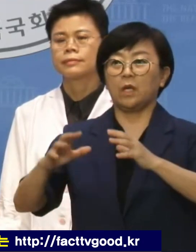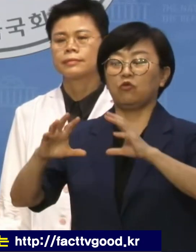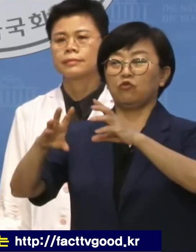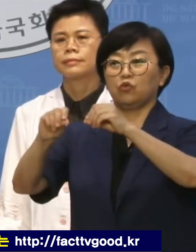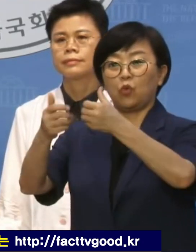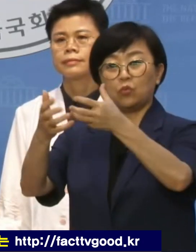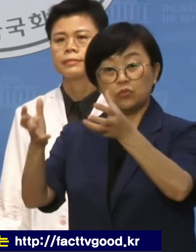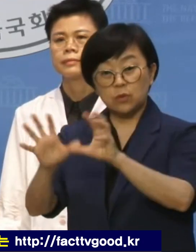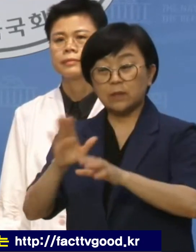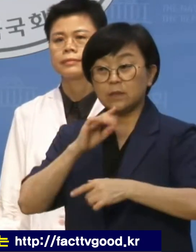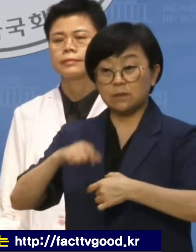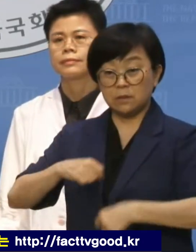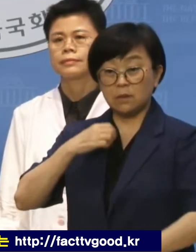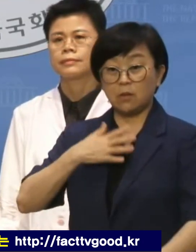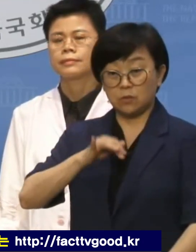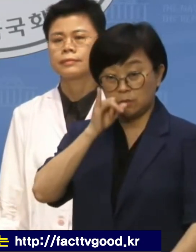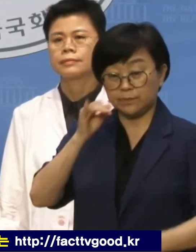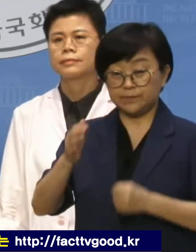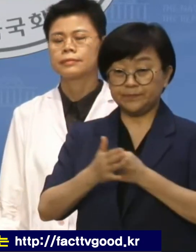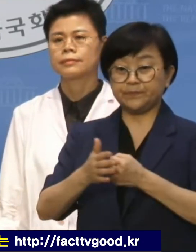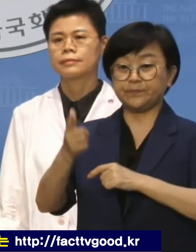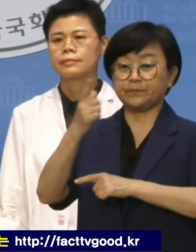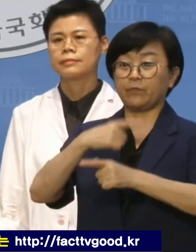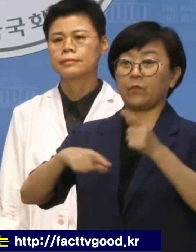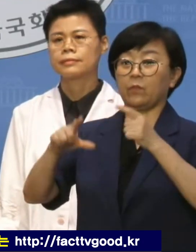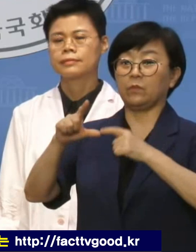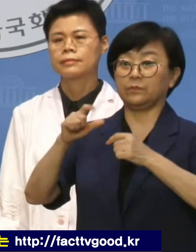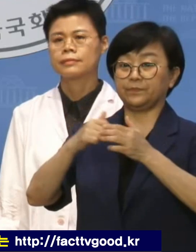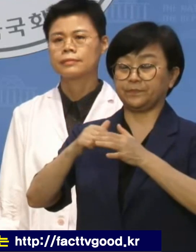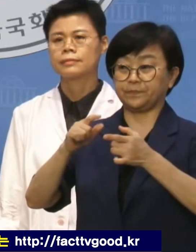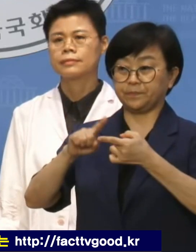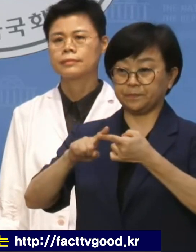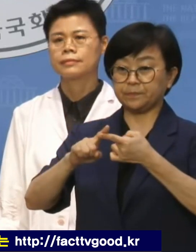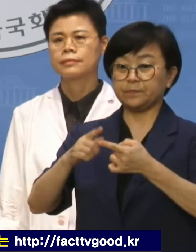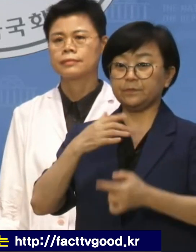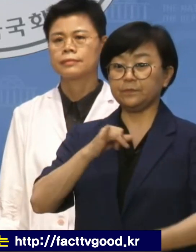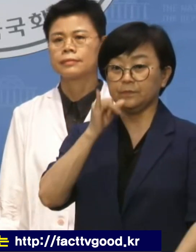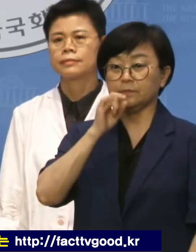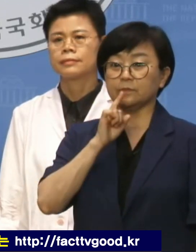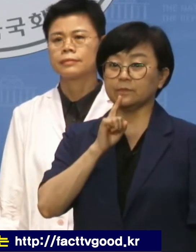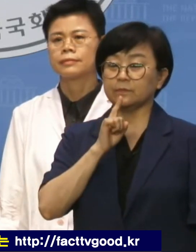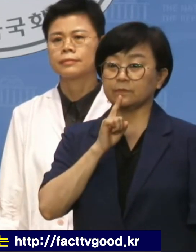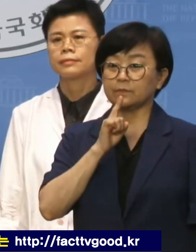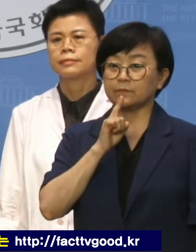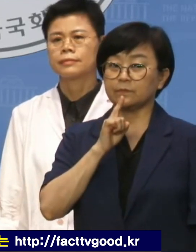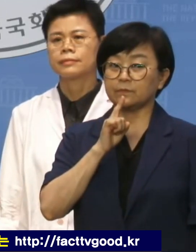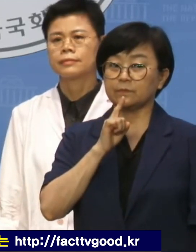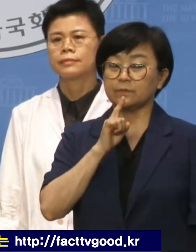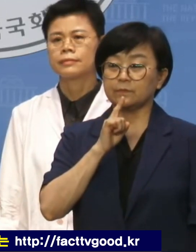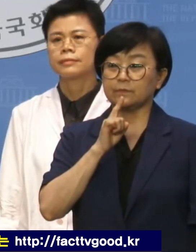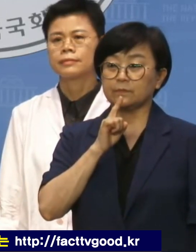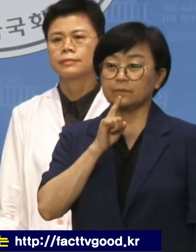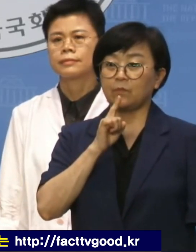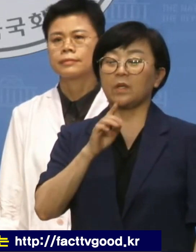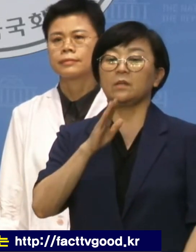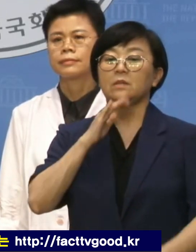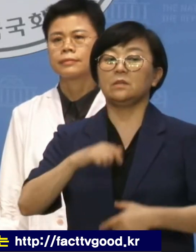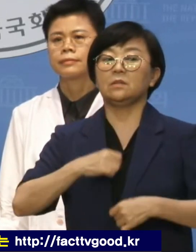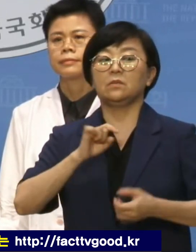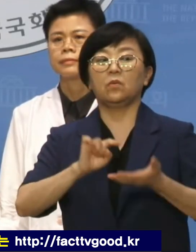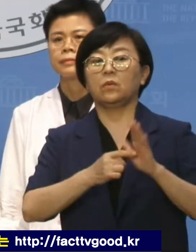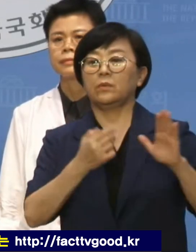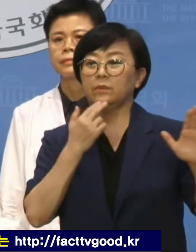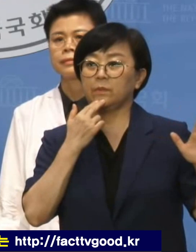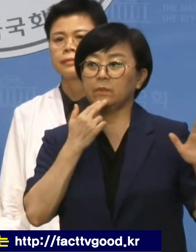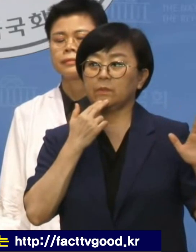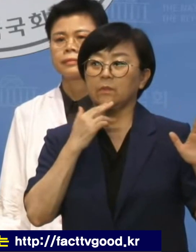있는데 어떻게 보면 국토부보다 더 있다니 해서 알고 있다라고 생각합니다. 그런데 그 진실을 공개하지